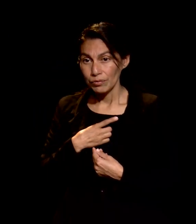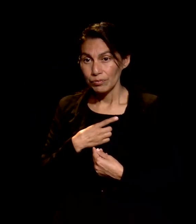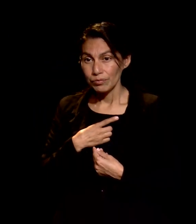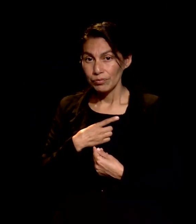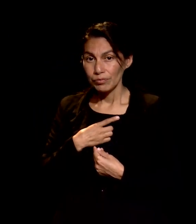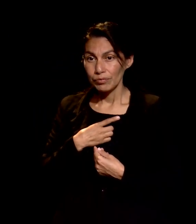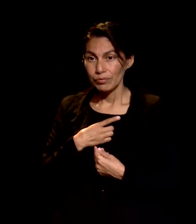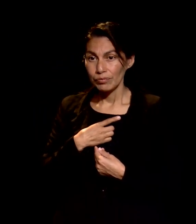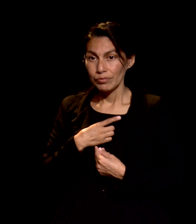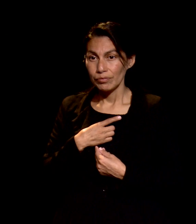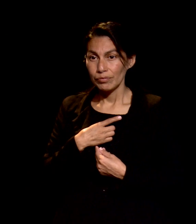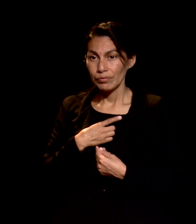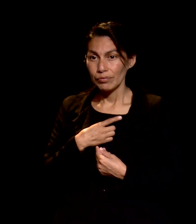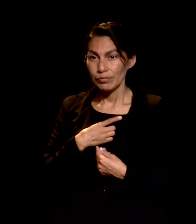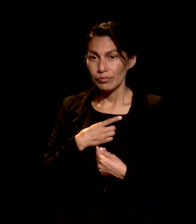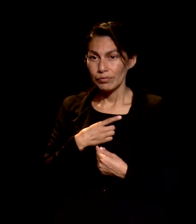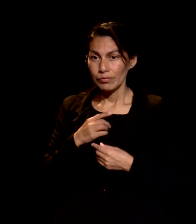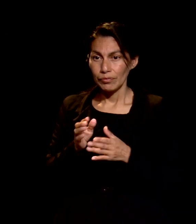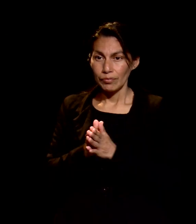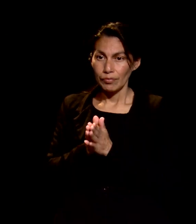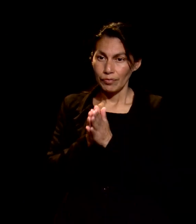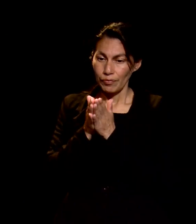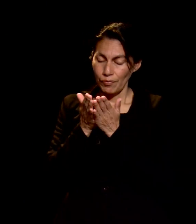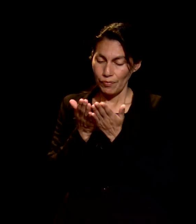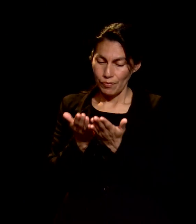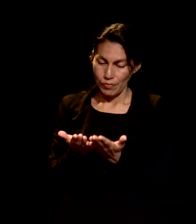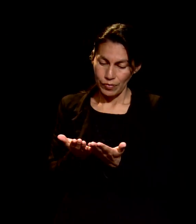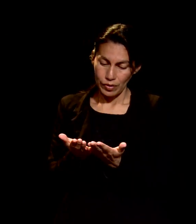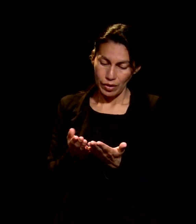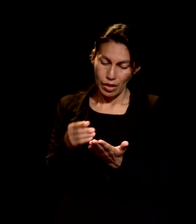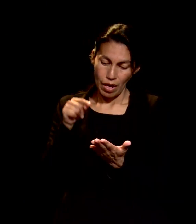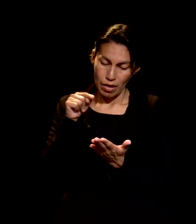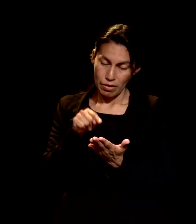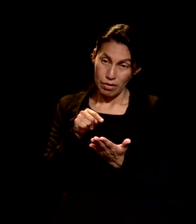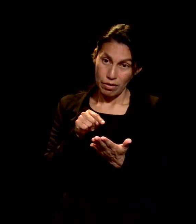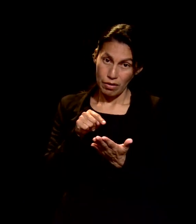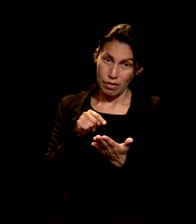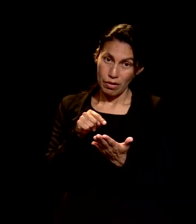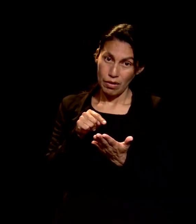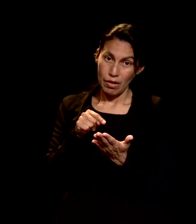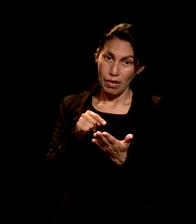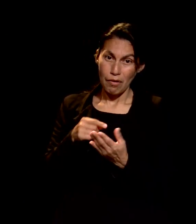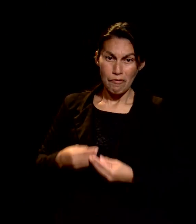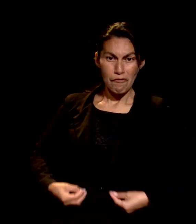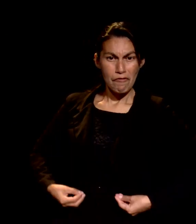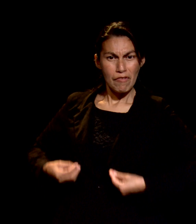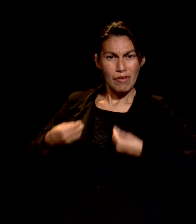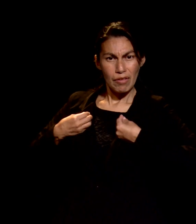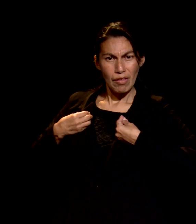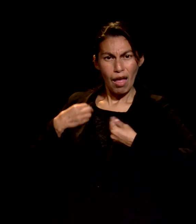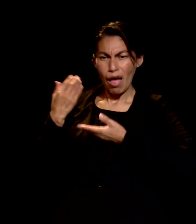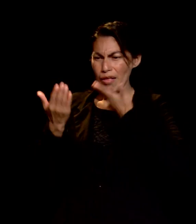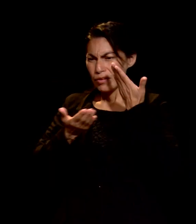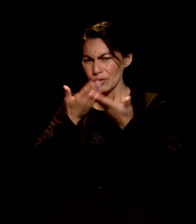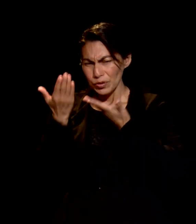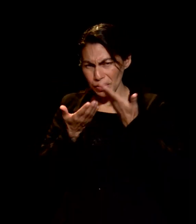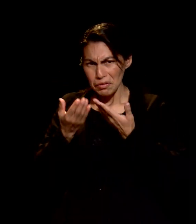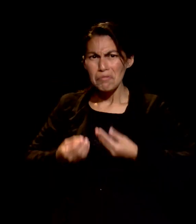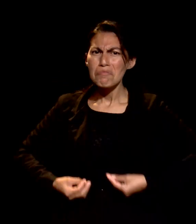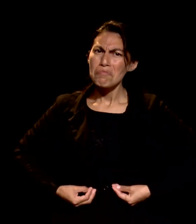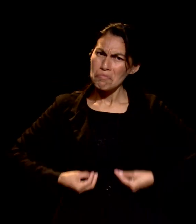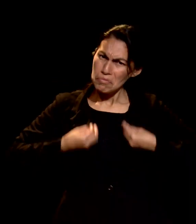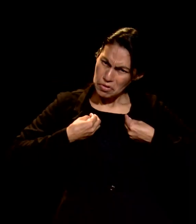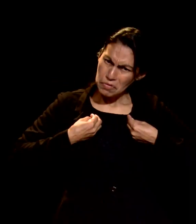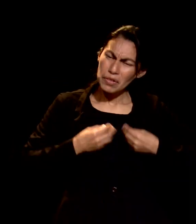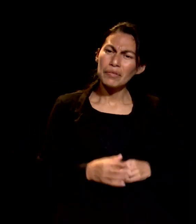en una declaración de ese libro vive tu vida de estudiante y nos lo